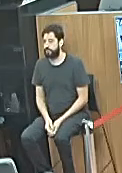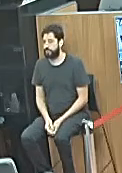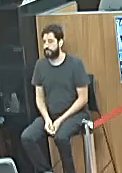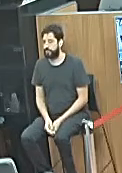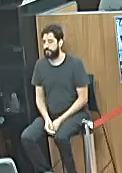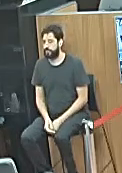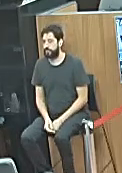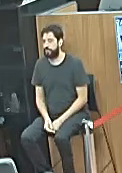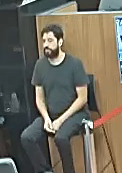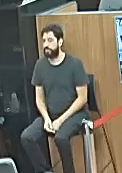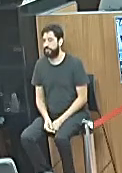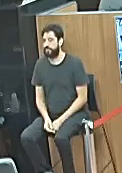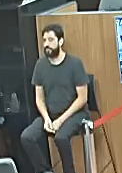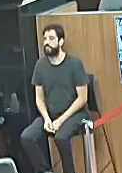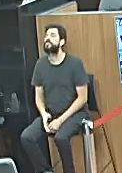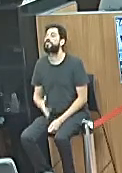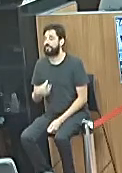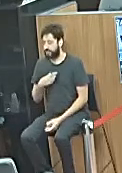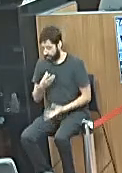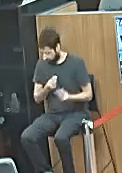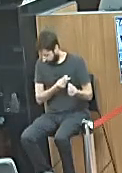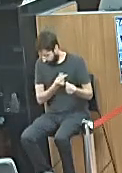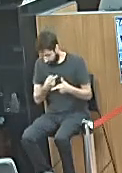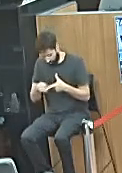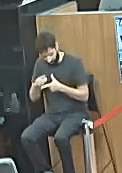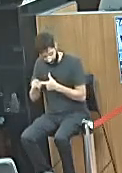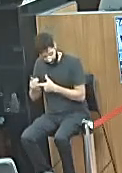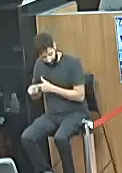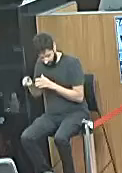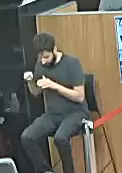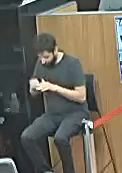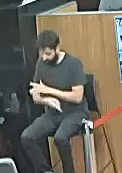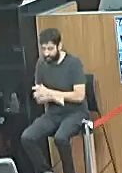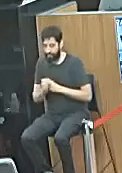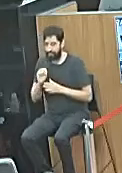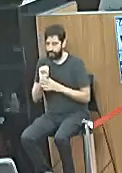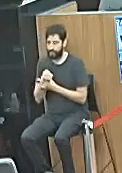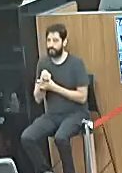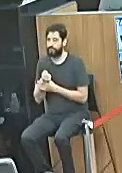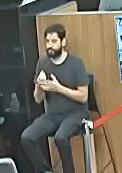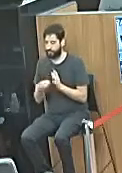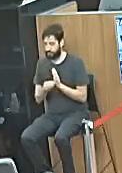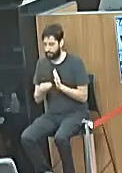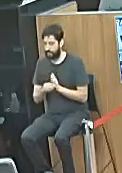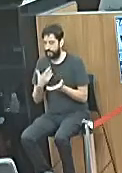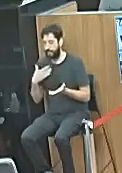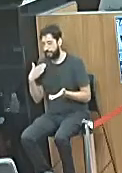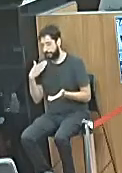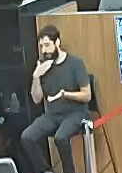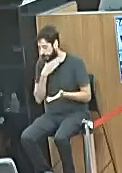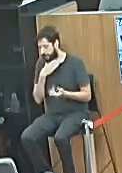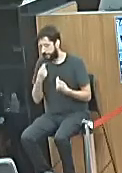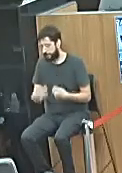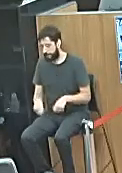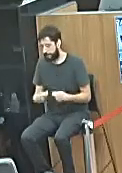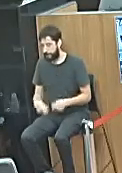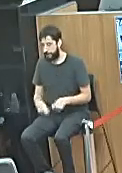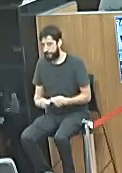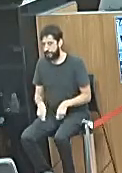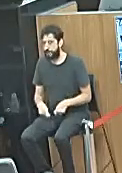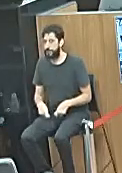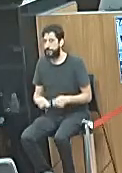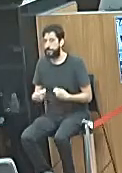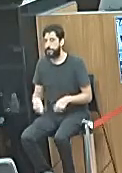impactadas por problemas e número de segurança que enfrentamos percebemos que necessitar é